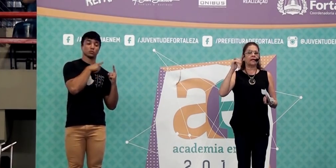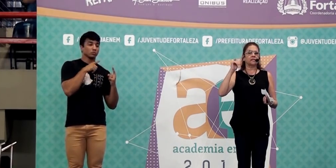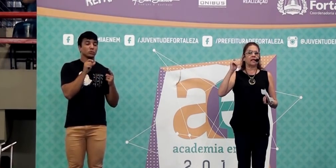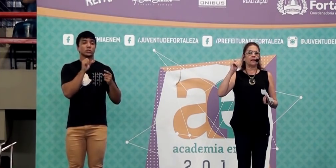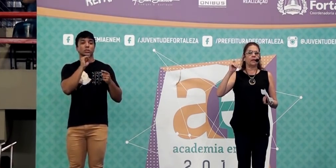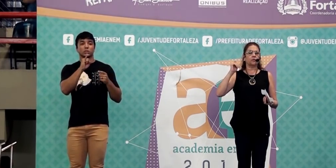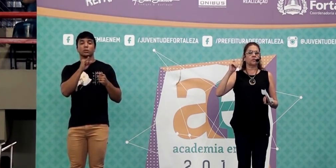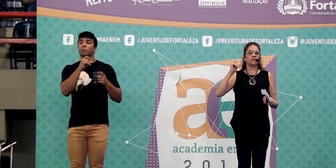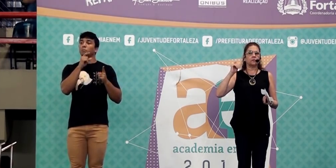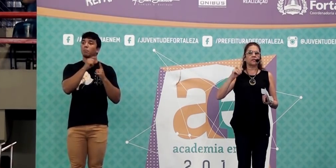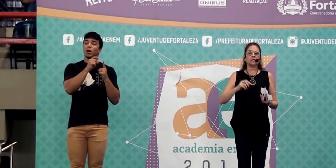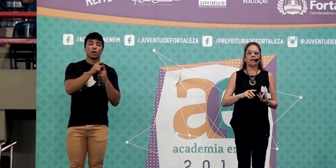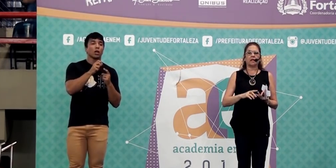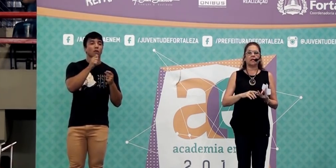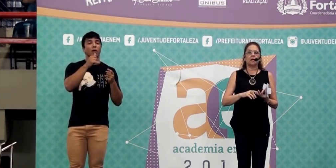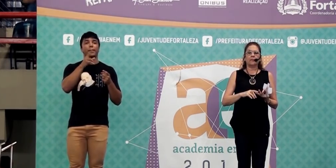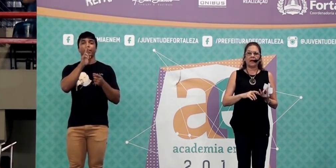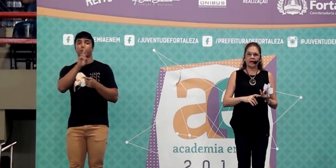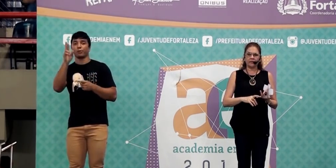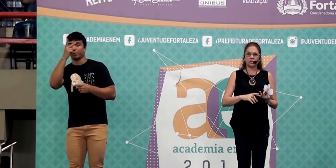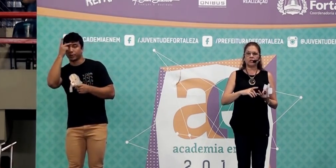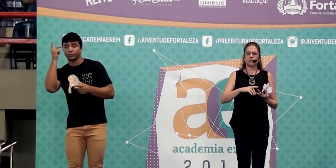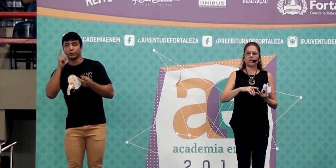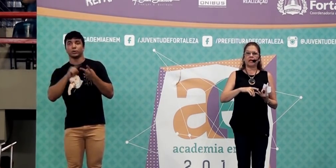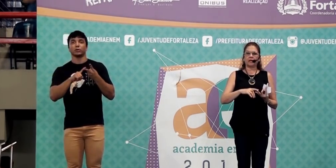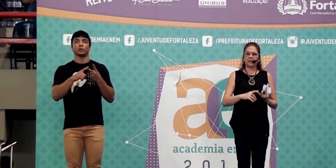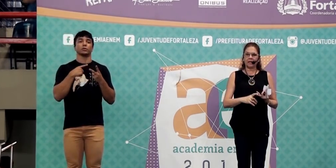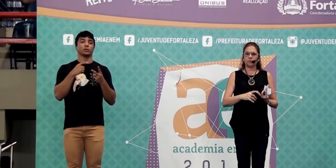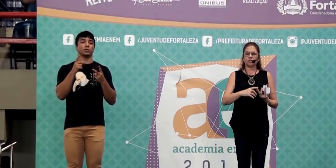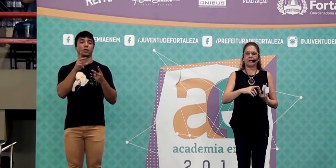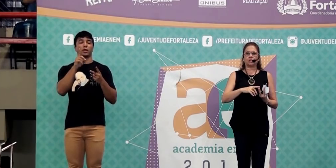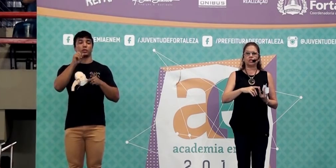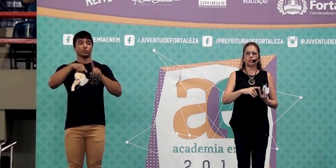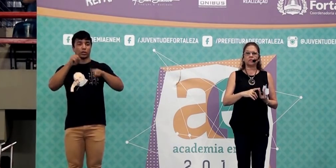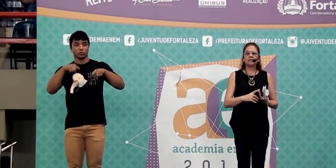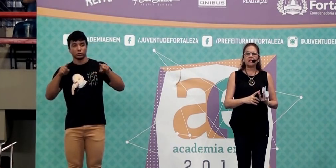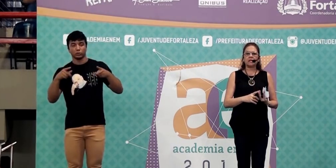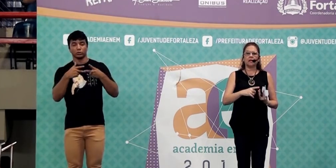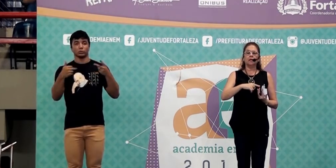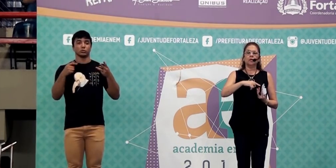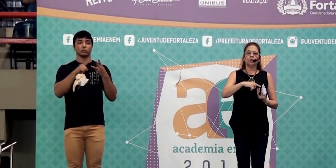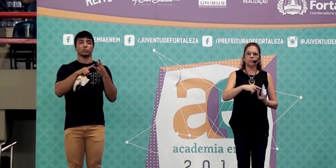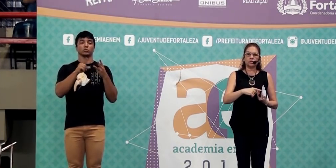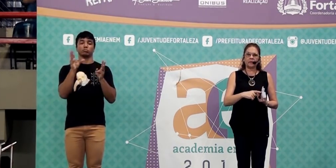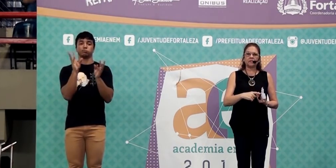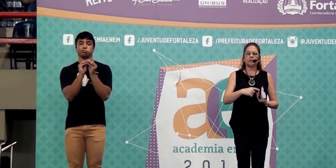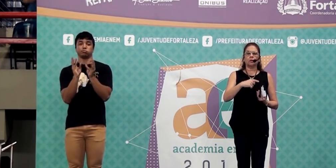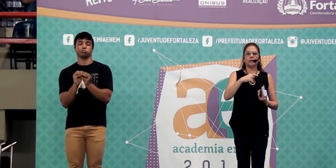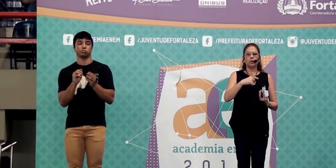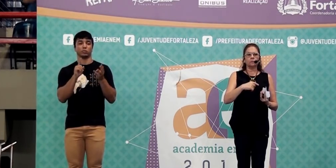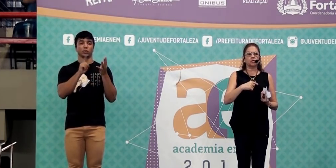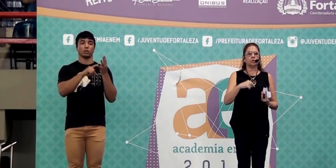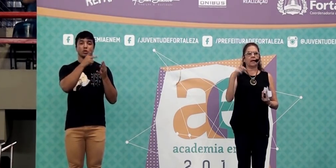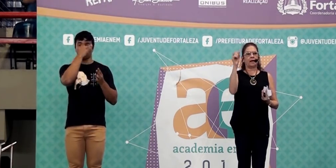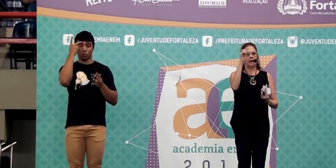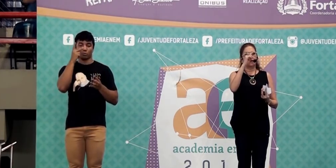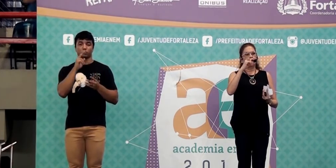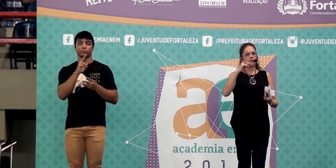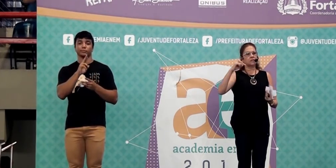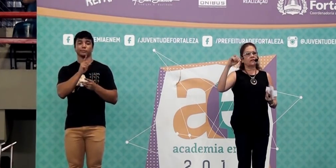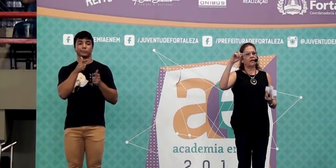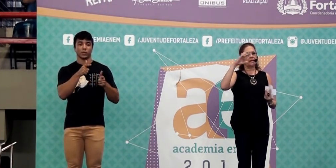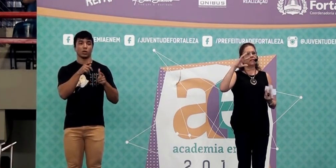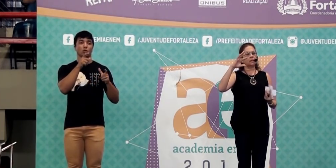circula aqueles elementos que eu citei. Palavra estrangeira, dado estatístico, sigla, nome de pessoa, nome de